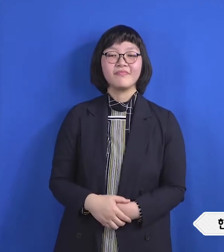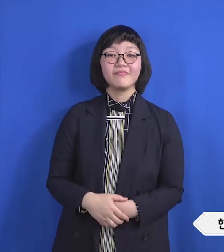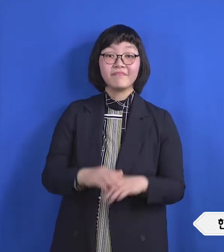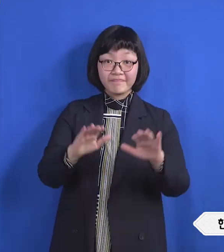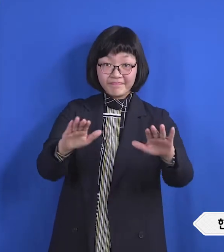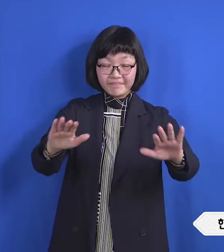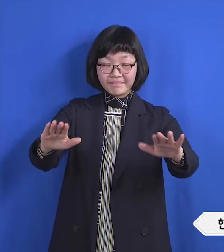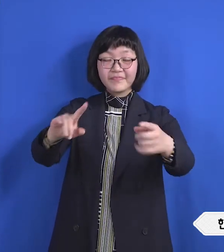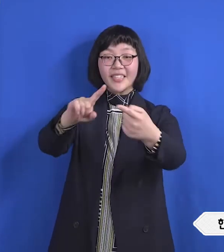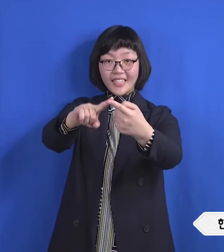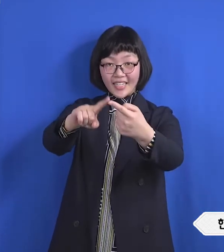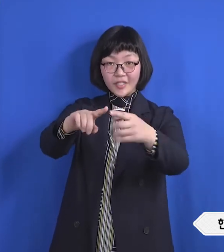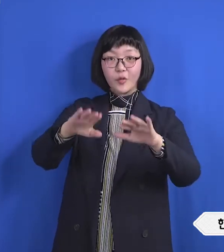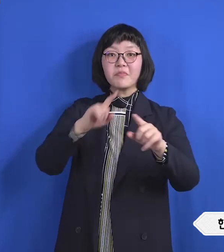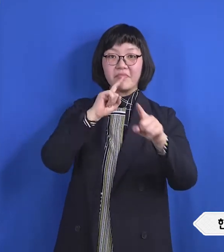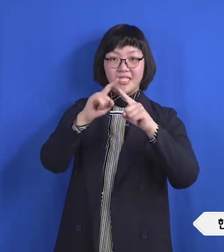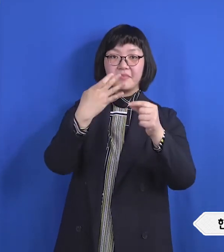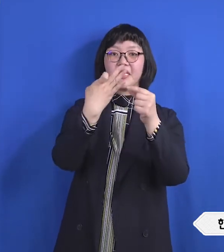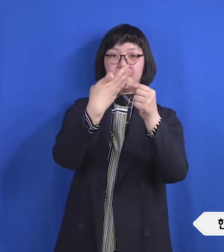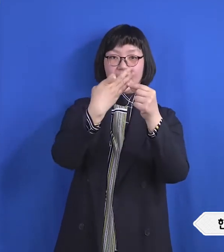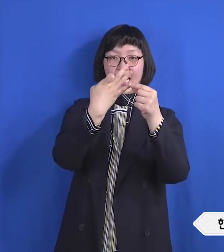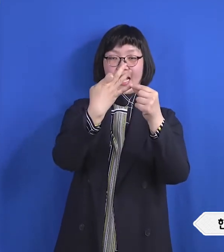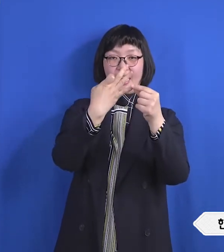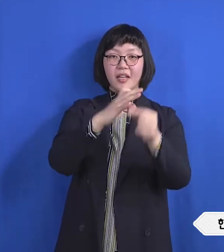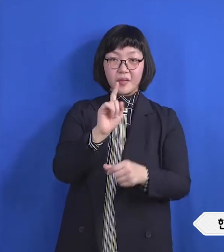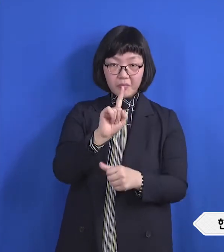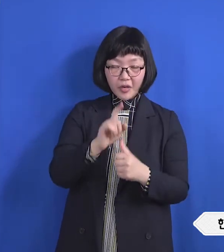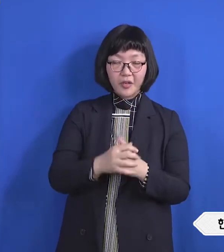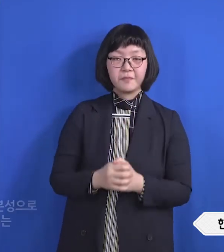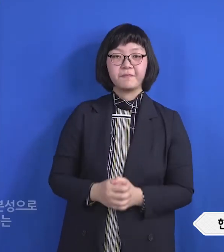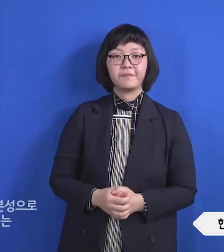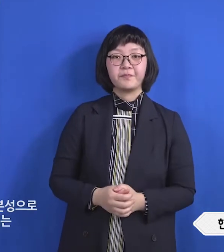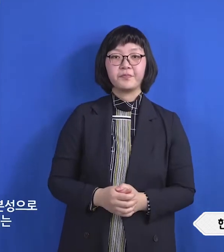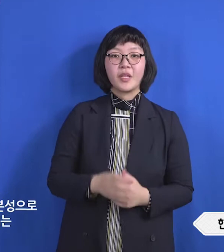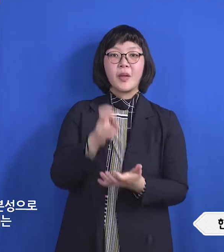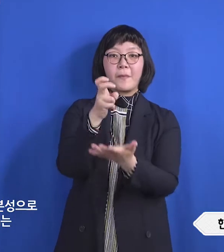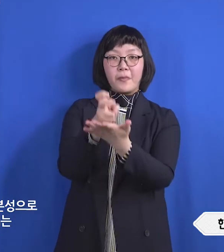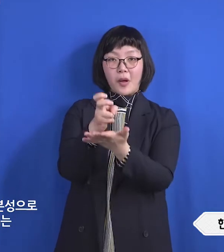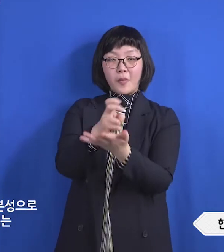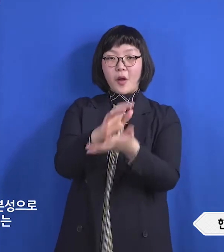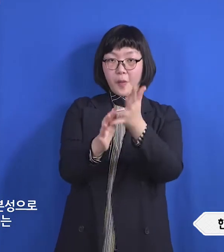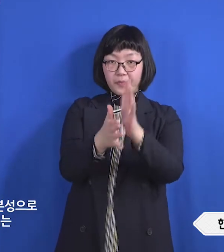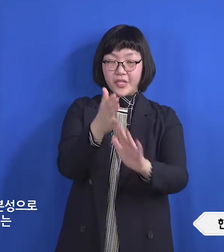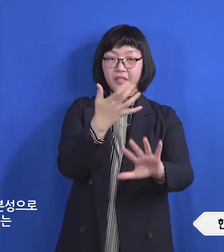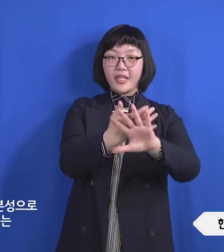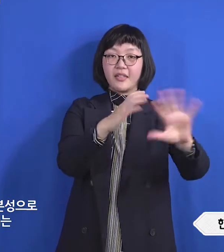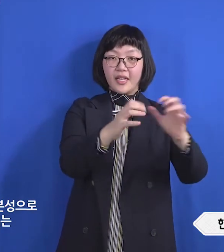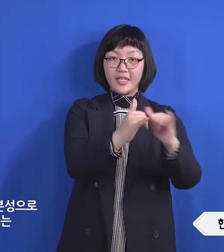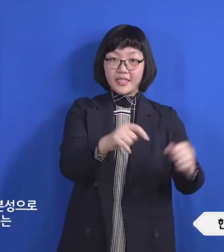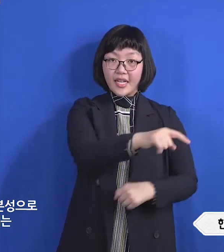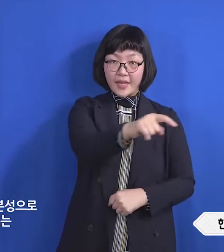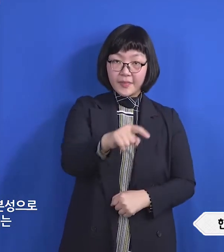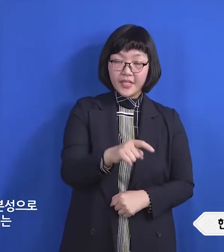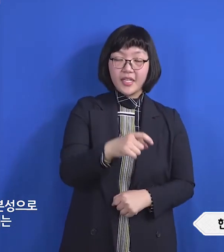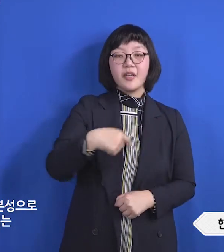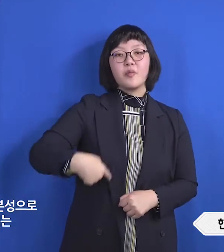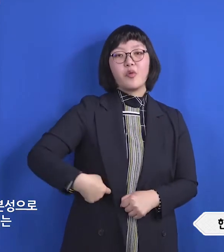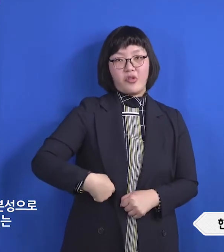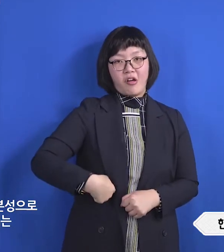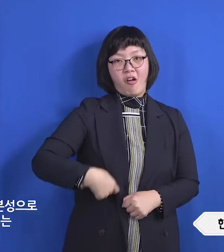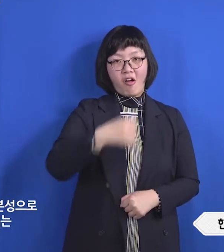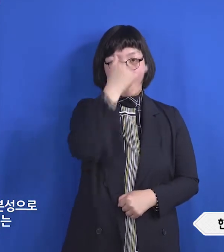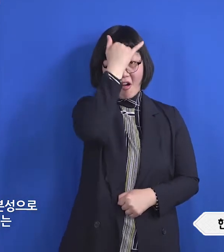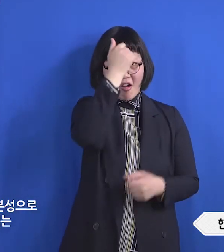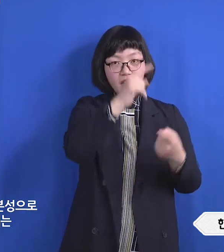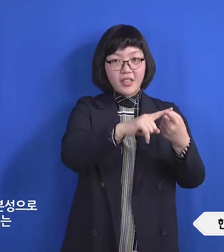자, 거기에 대해서 14절부터 이렇게 말씀합니다. 율법 없는 이방인이 본성으로 율법의